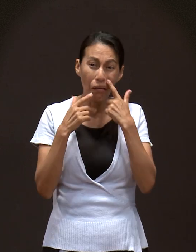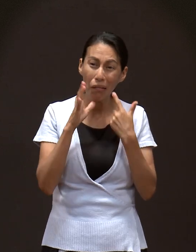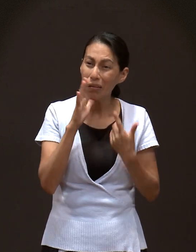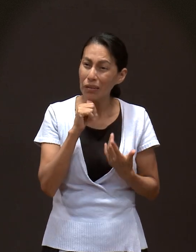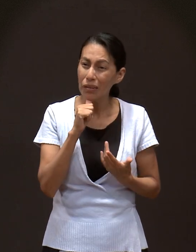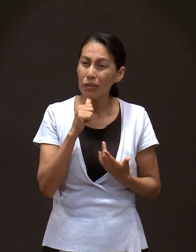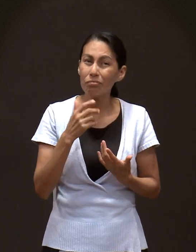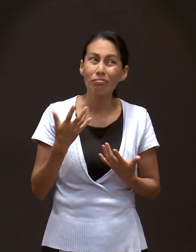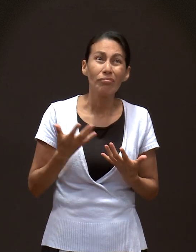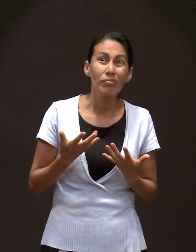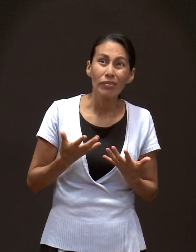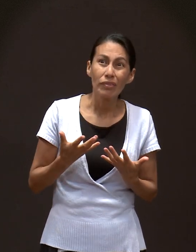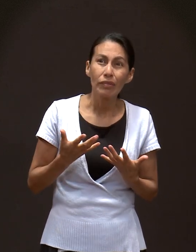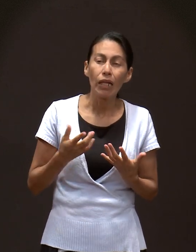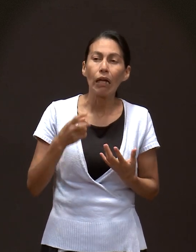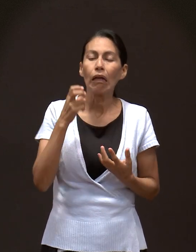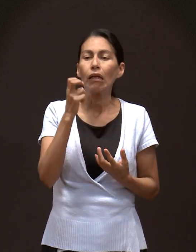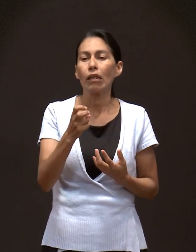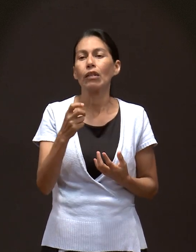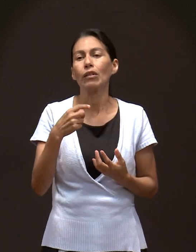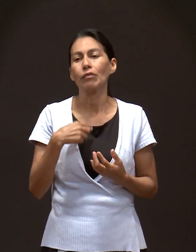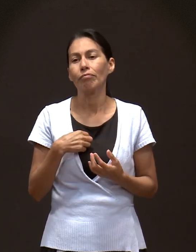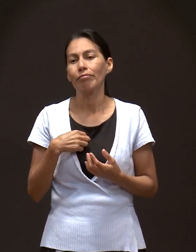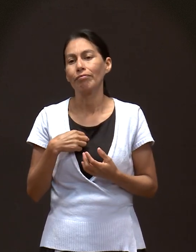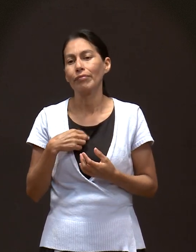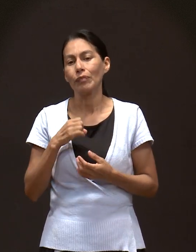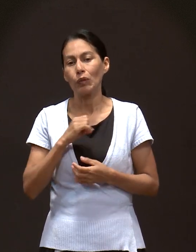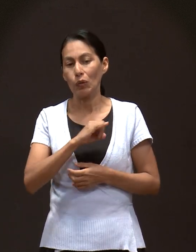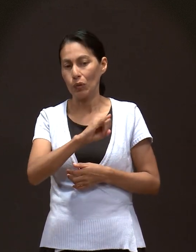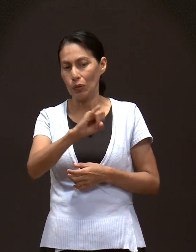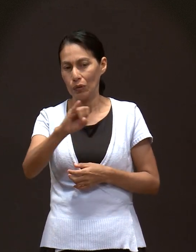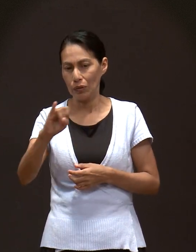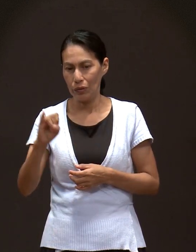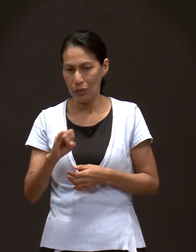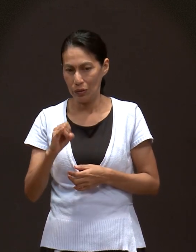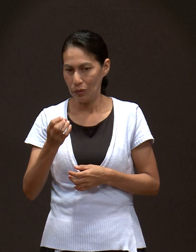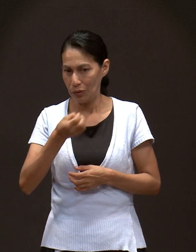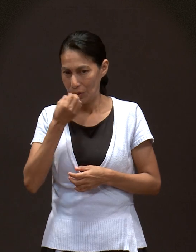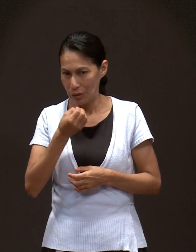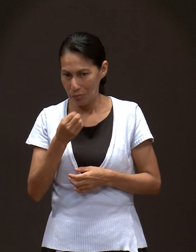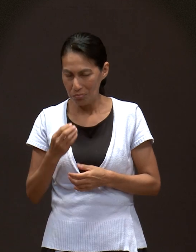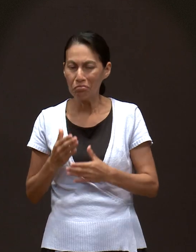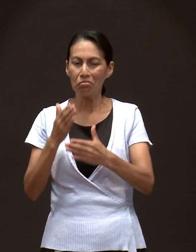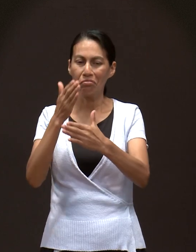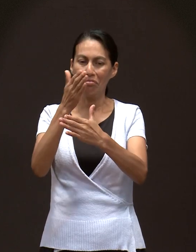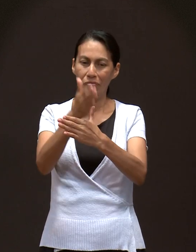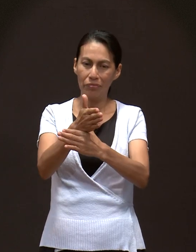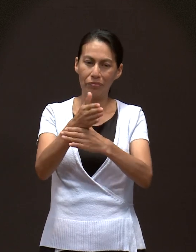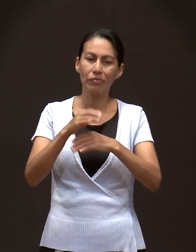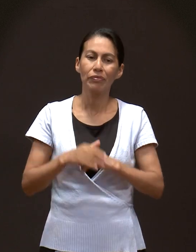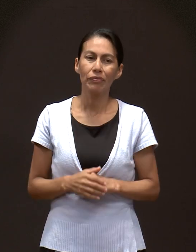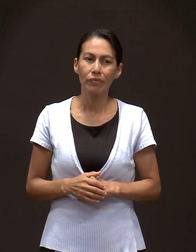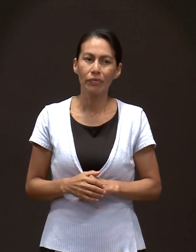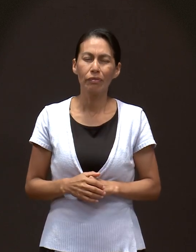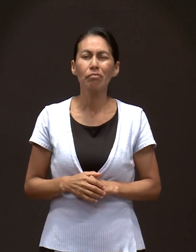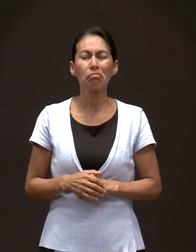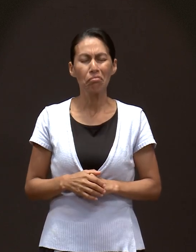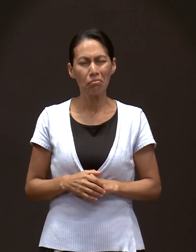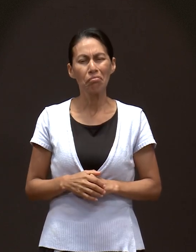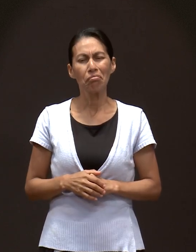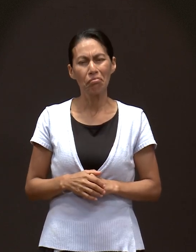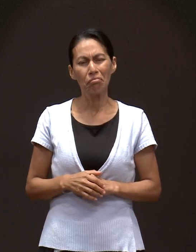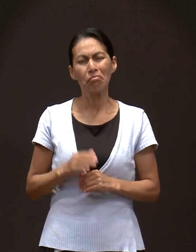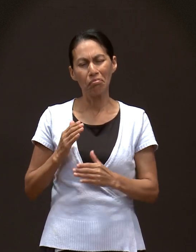hago? ¿A dónde me voy? Y justo pensé en nuestro jardín de oración que tenemos, el ministerio de oración que está aquí en la universidad.